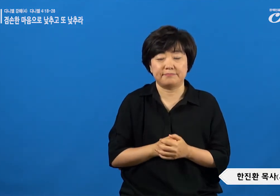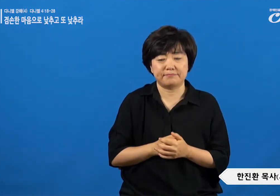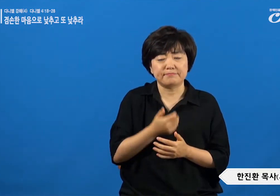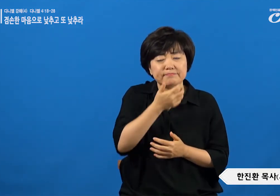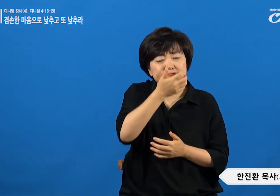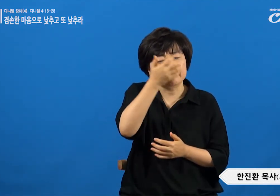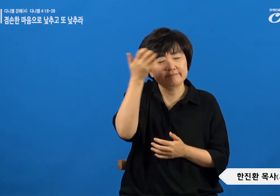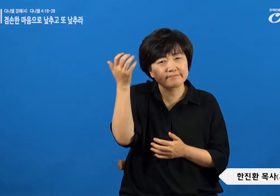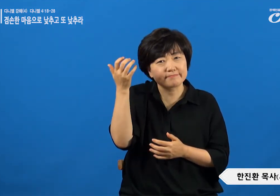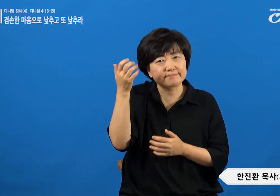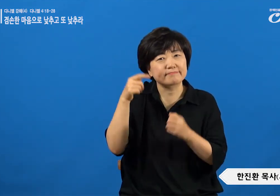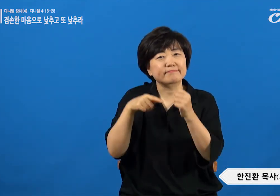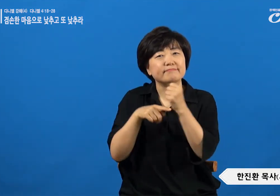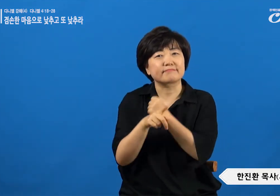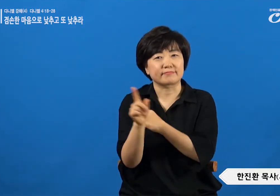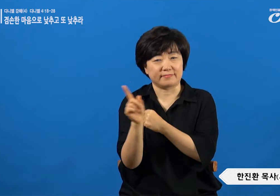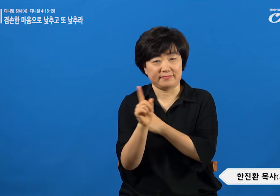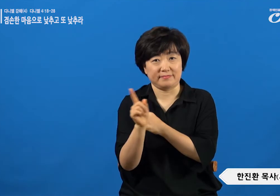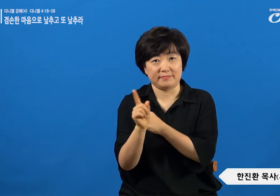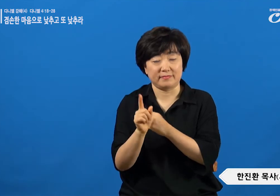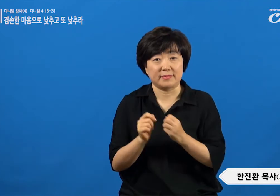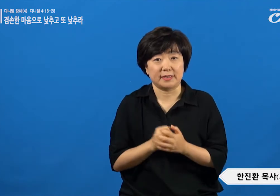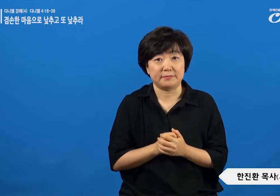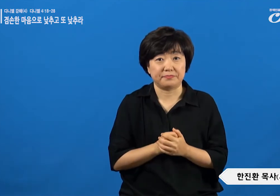꿈의 의미가 중요하겠죠.